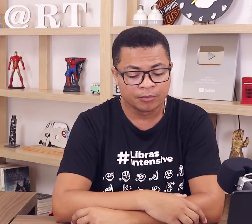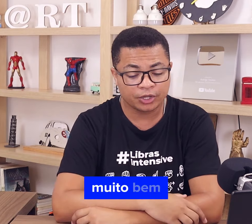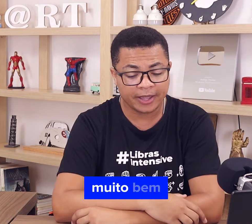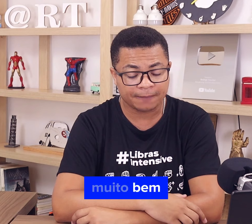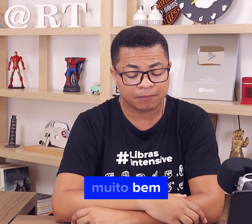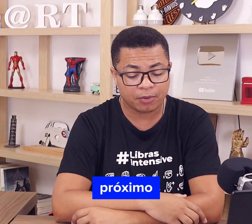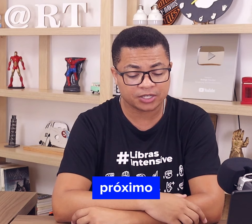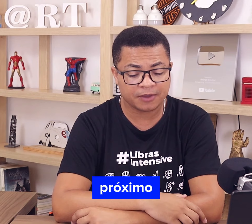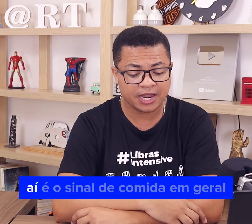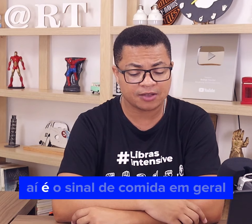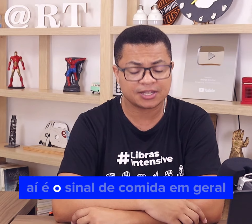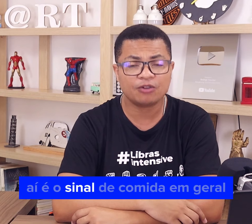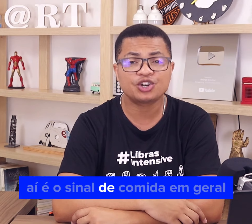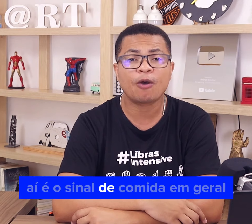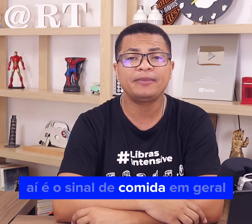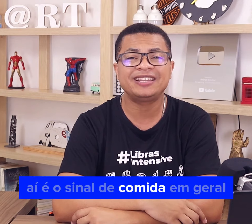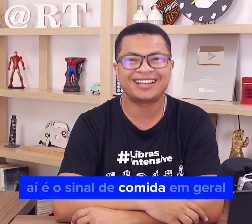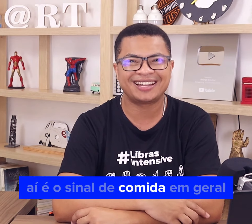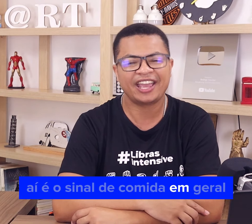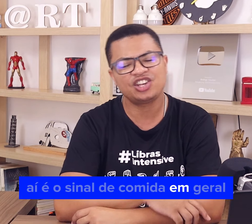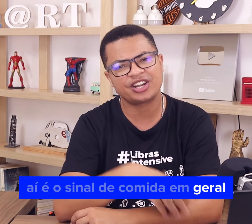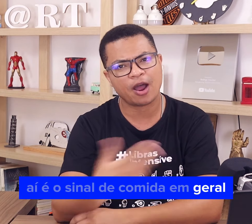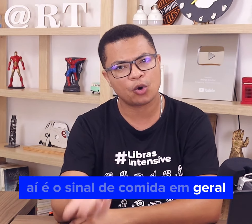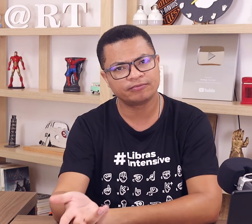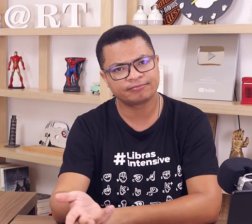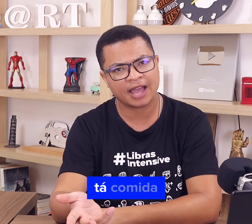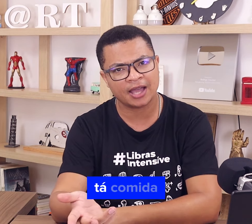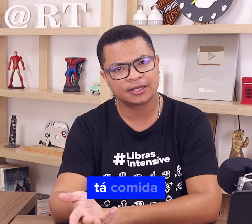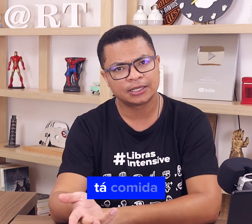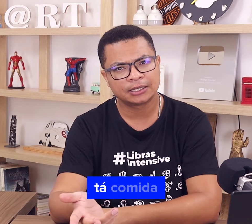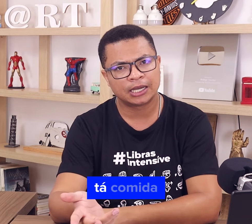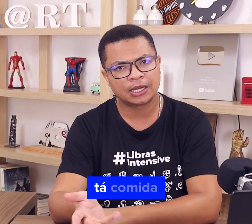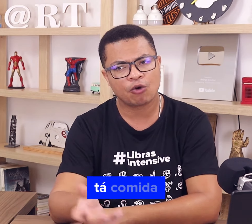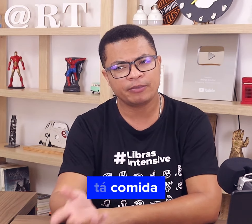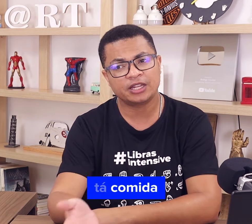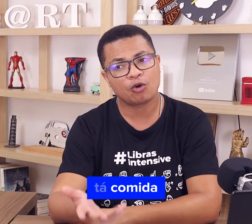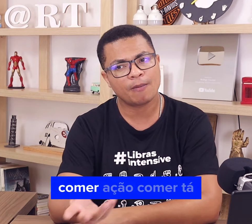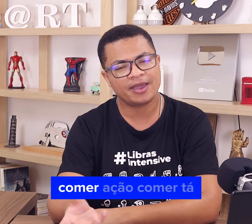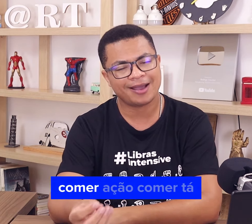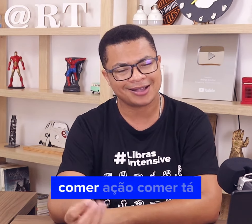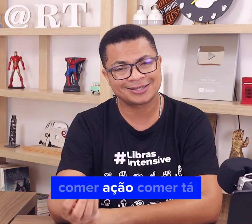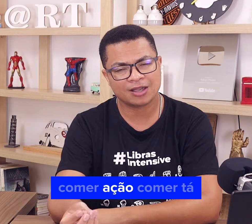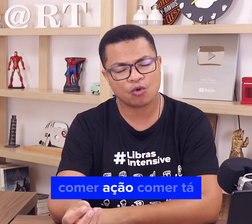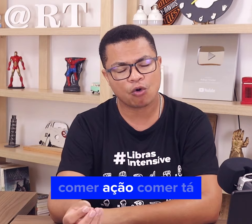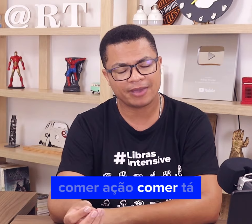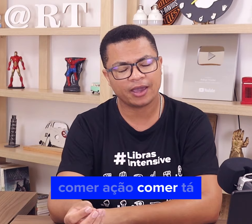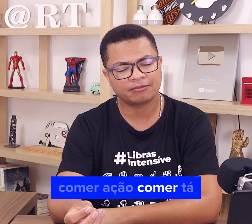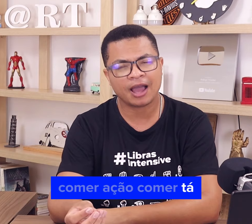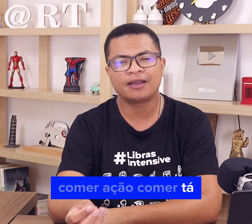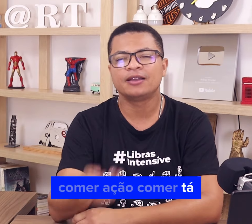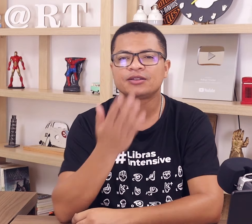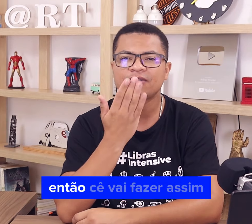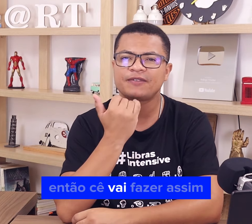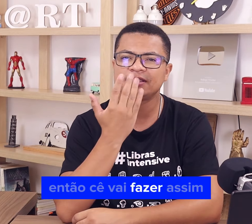Muito bem. Próximo aí é o sinal de comida, em geral, tá? Comida, comer. Ação, comer, tá? Então, você vai fazer